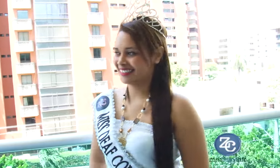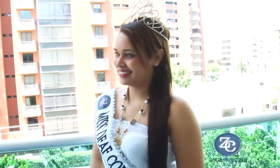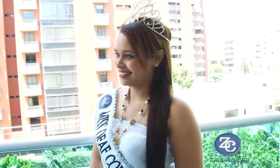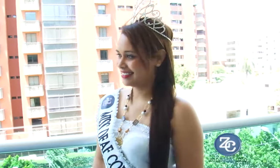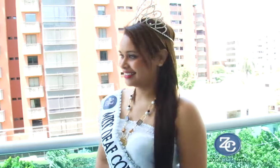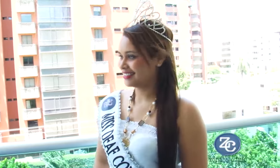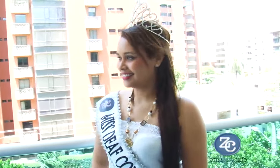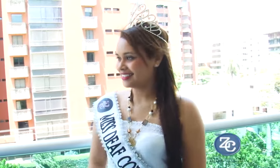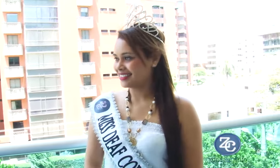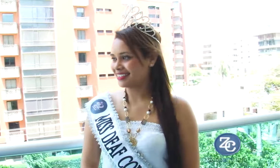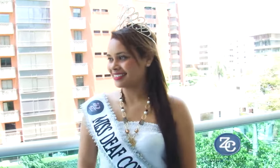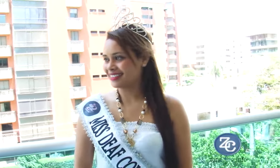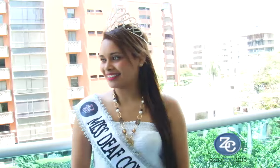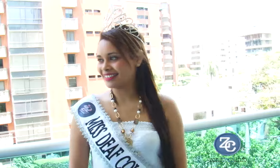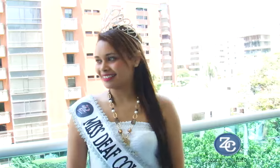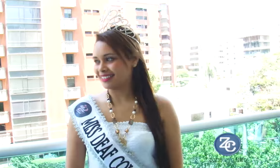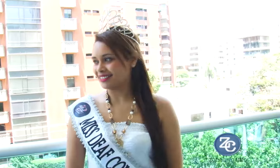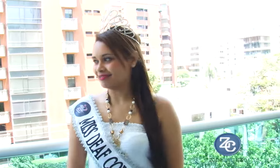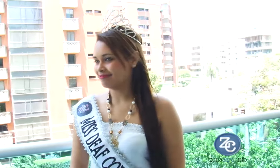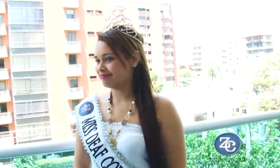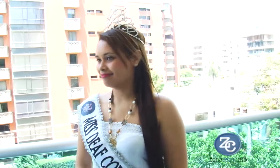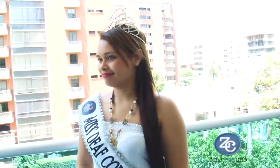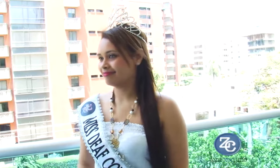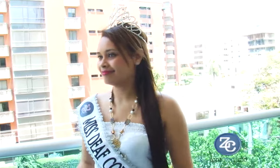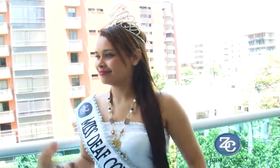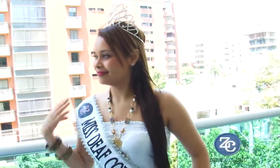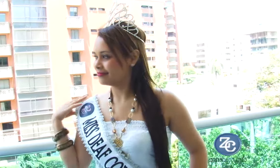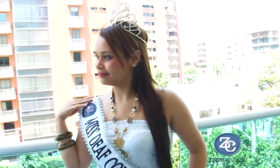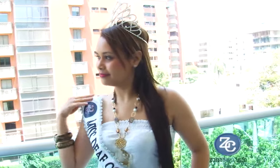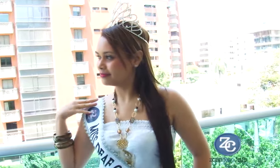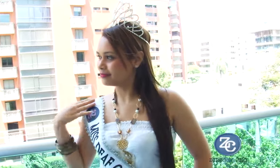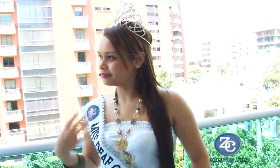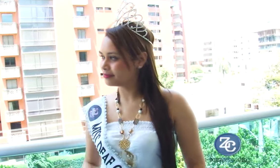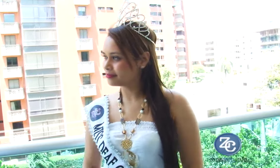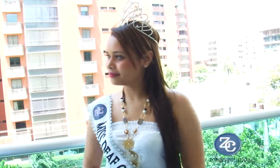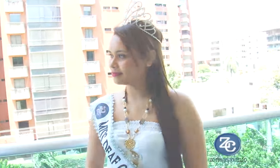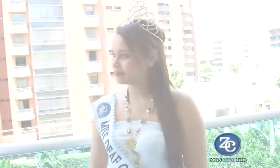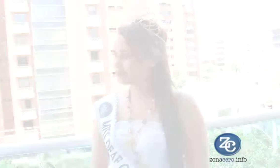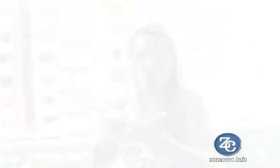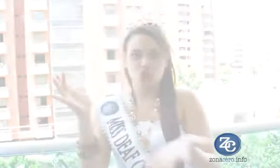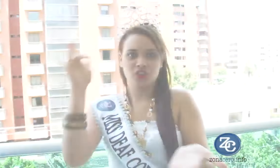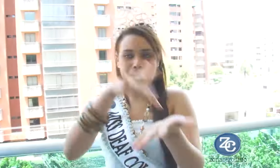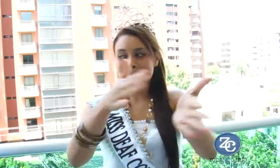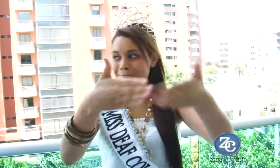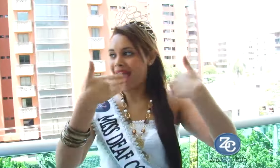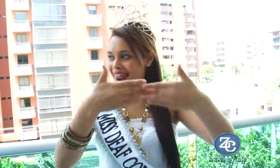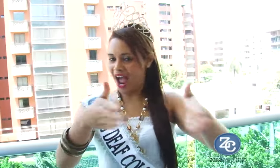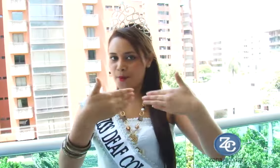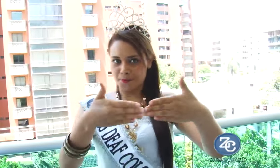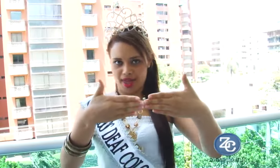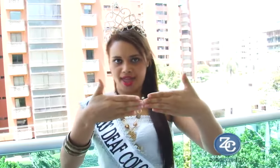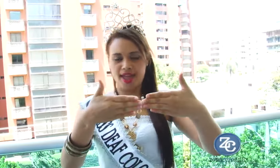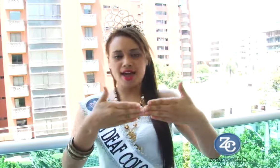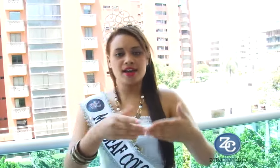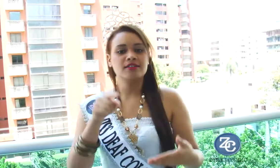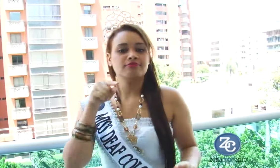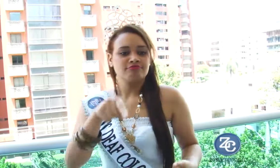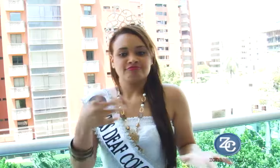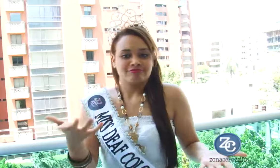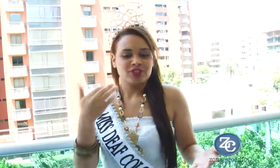tengo pensado hacer varias cosas. ¿Cuándo empieza tu etapa internacional? El próximo año voy a viajar